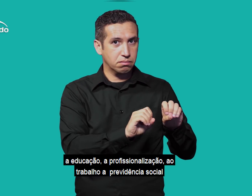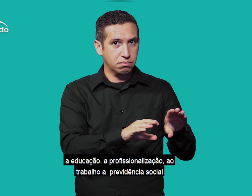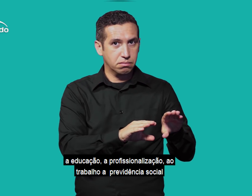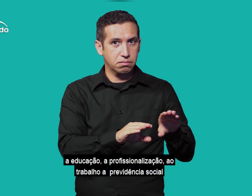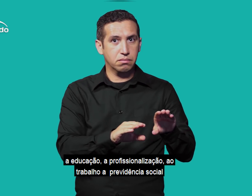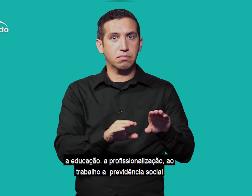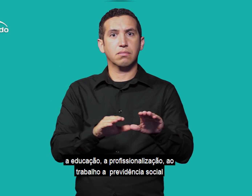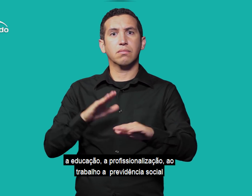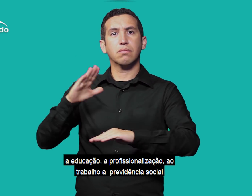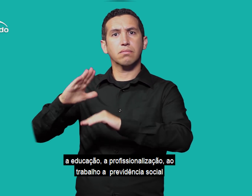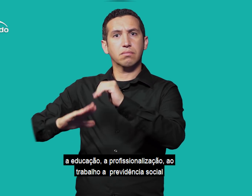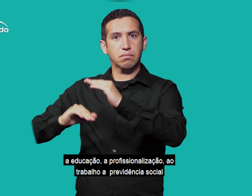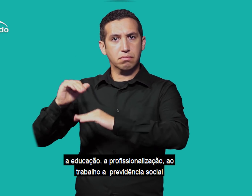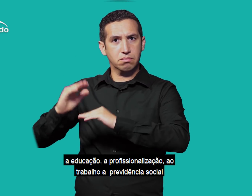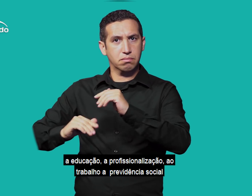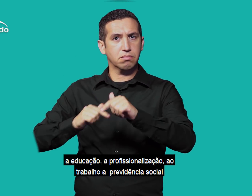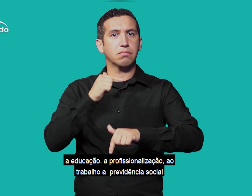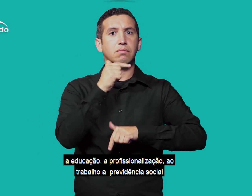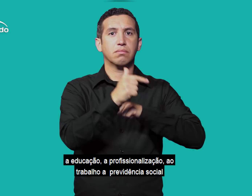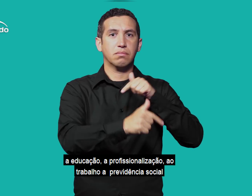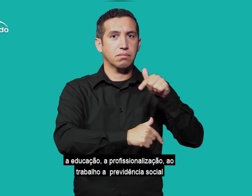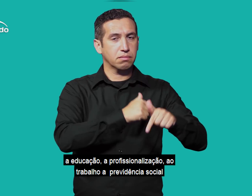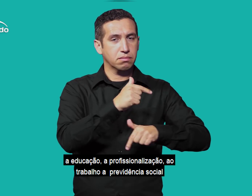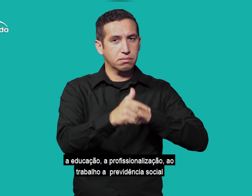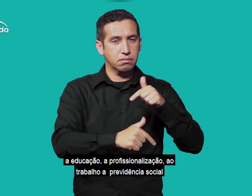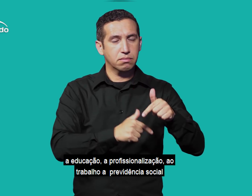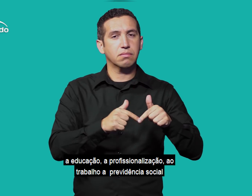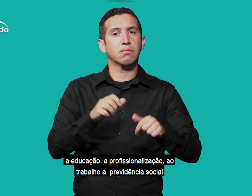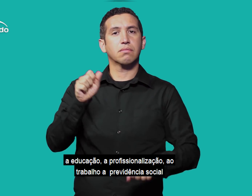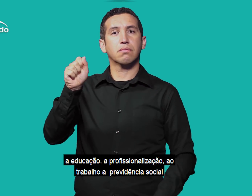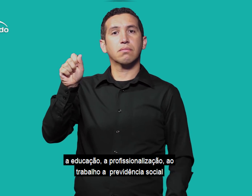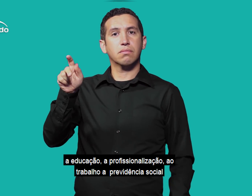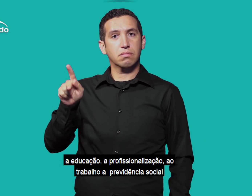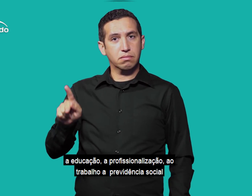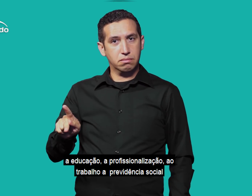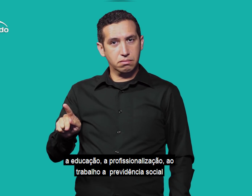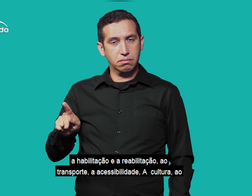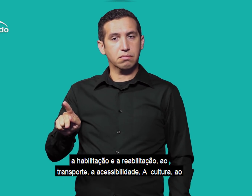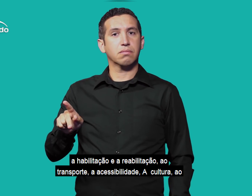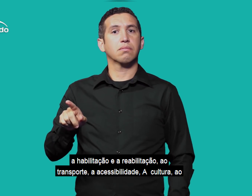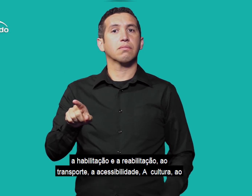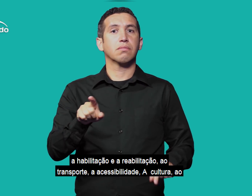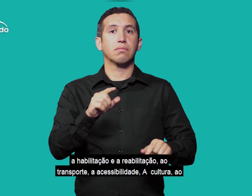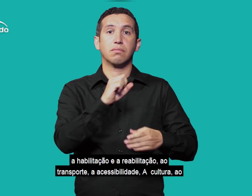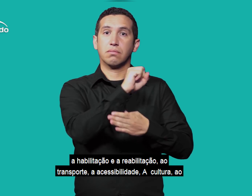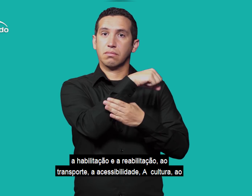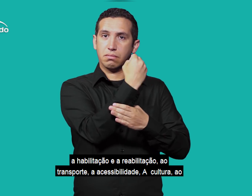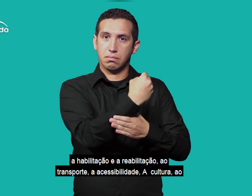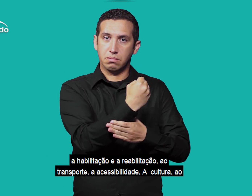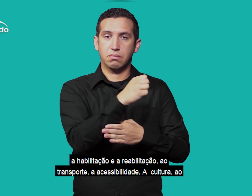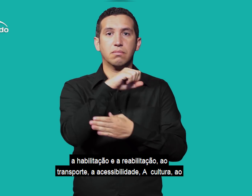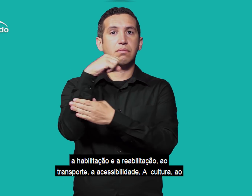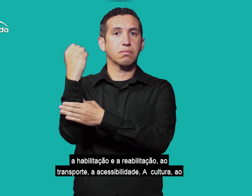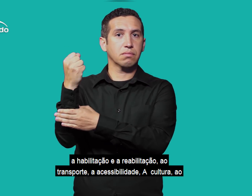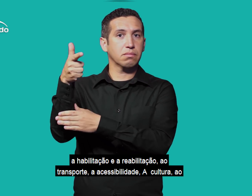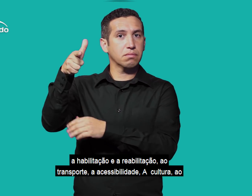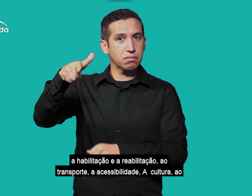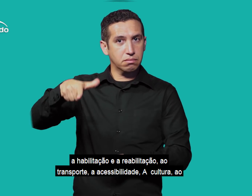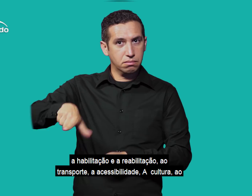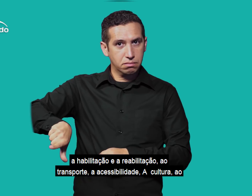profissionalização ao trabalho à previdência social a habilitação ea reabilitação ao